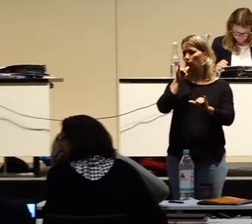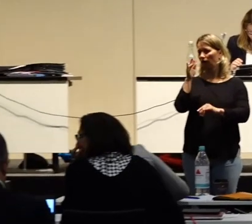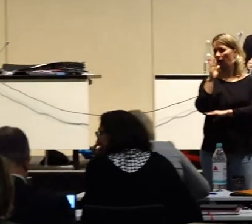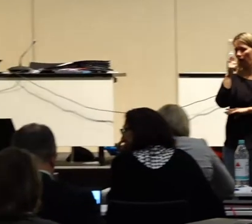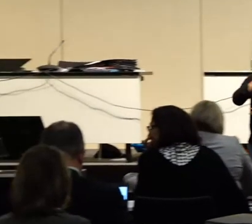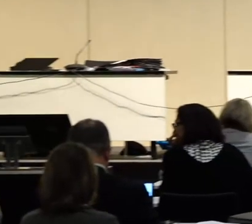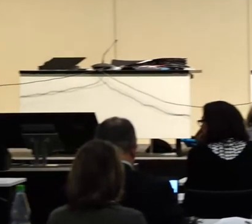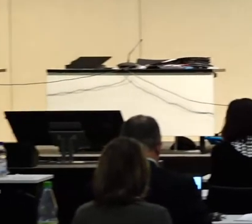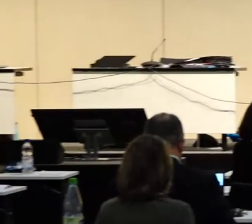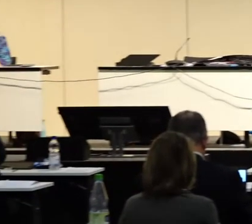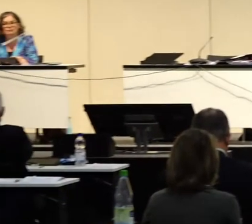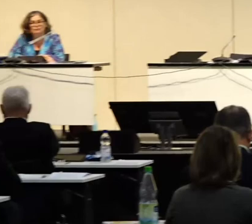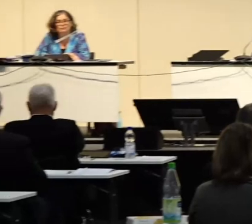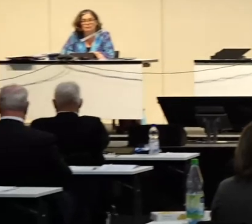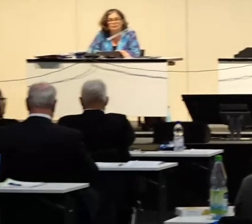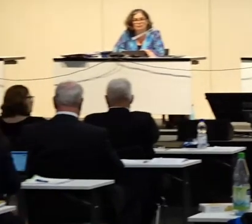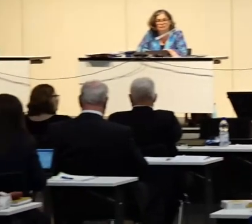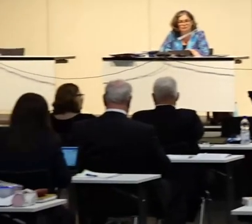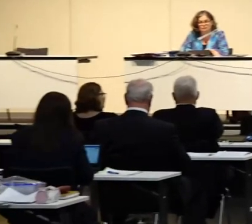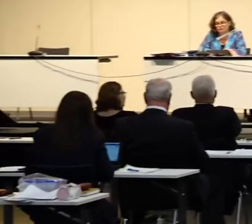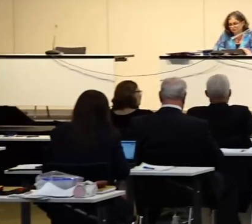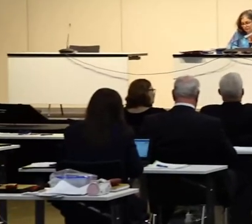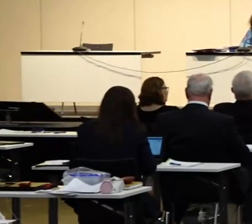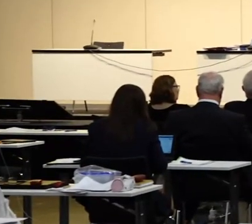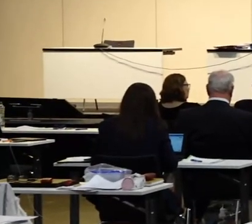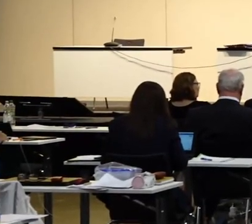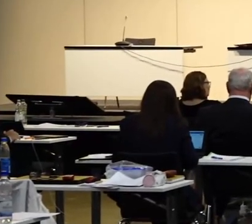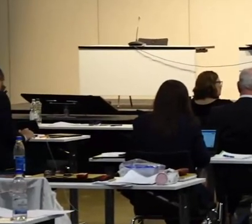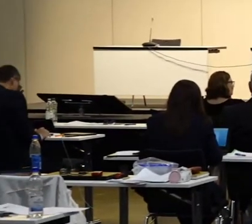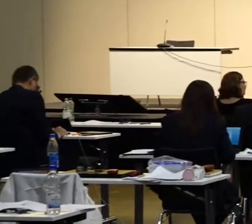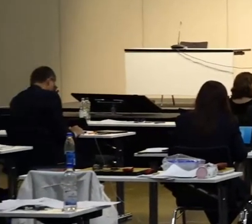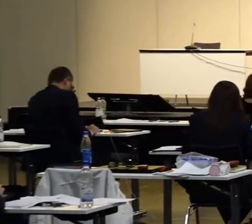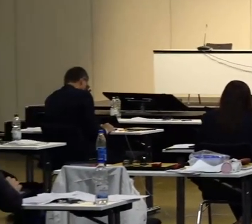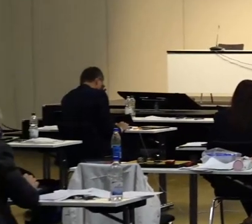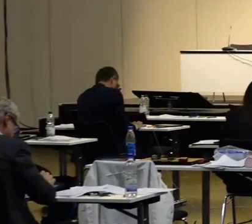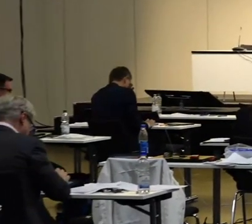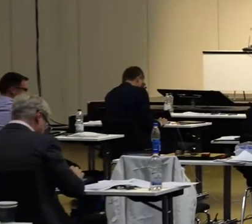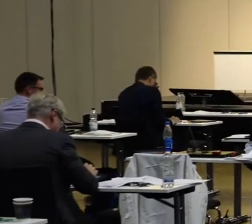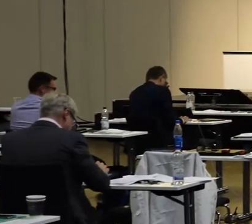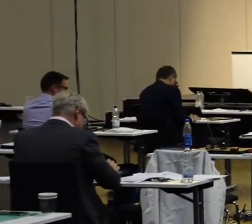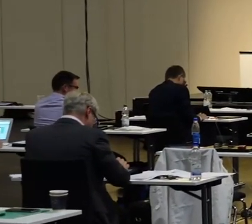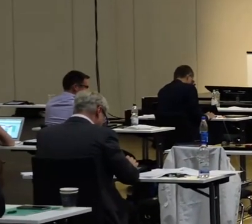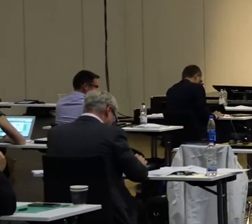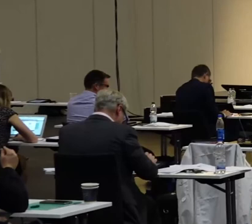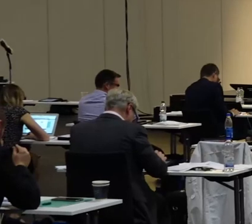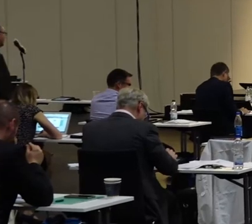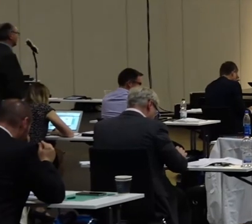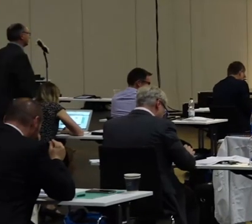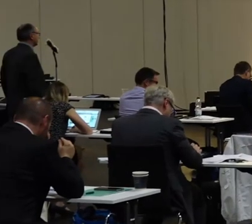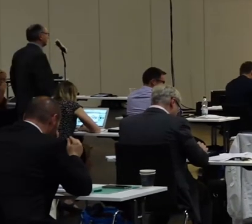Ich möchte noch kurz eine Erklärung zum Abstimmungsverhalten geben, weil die AfD-Fraktion ja eigentlich für den Antrag